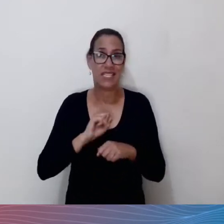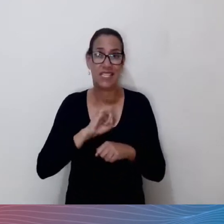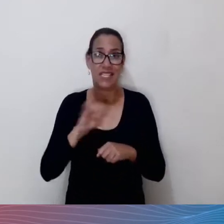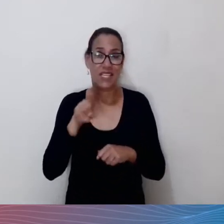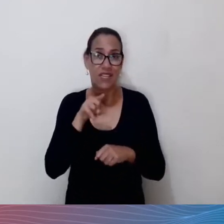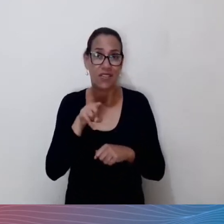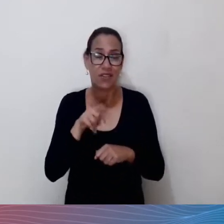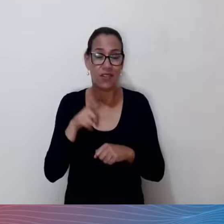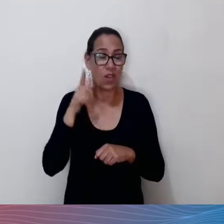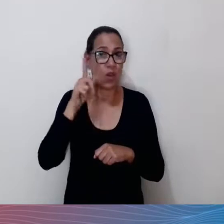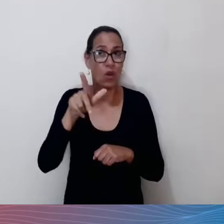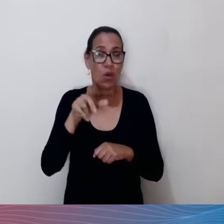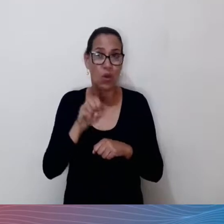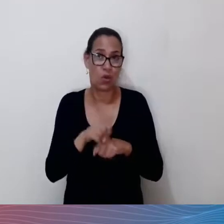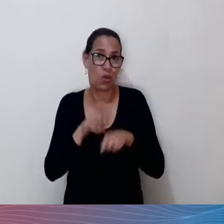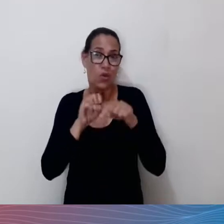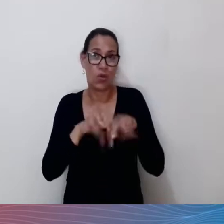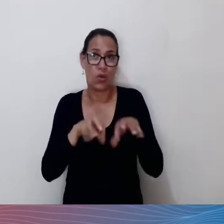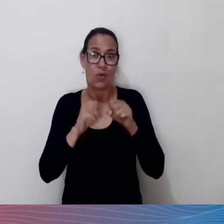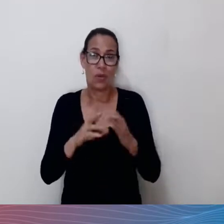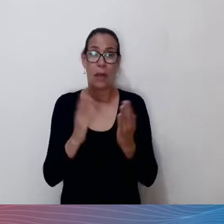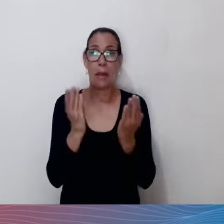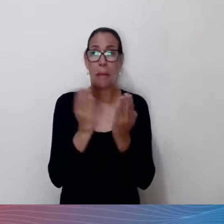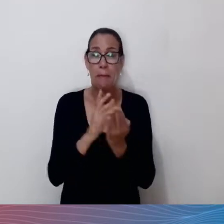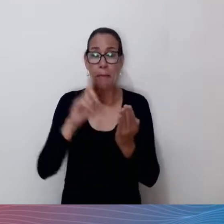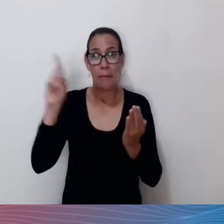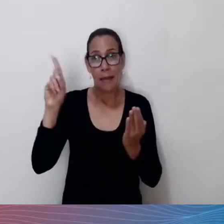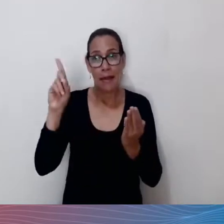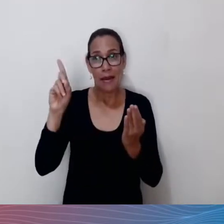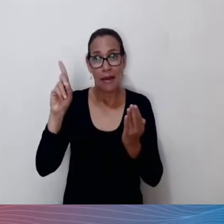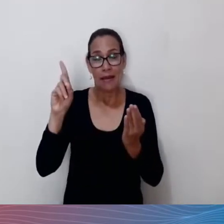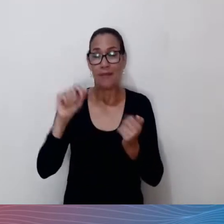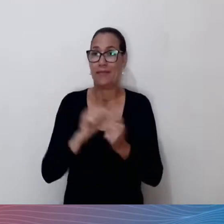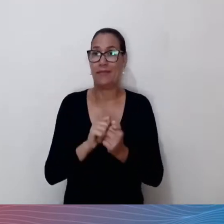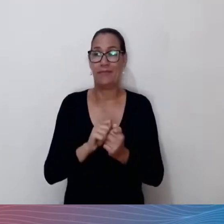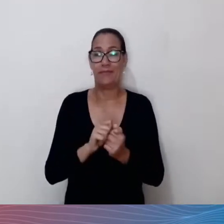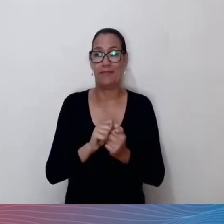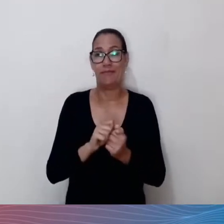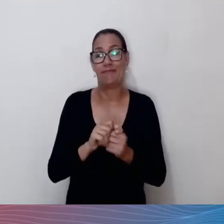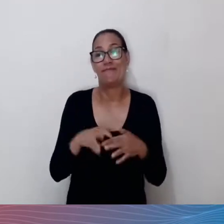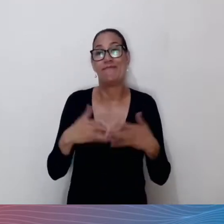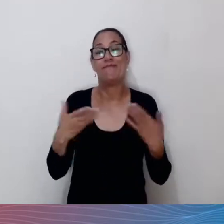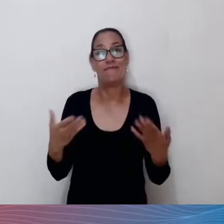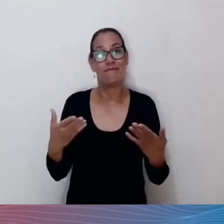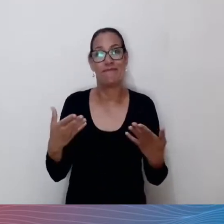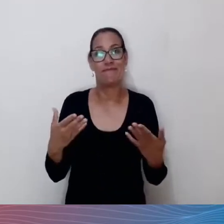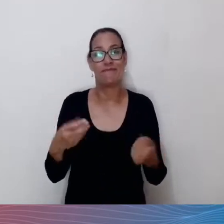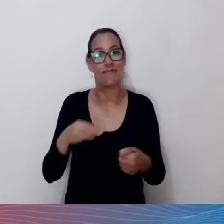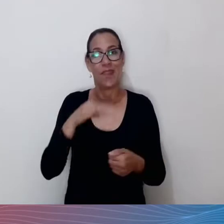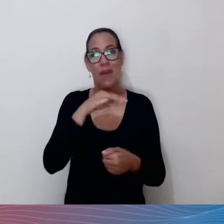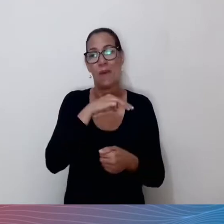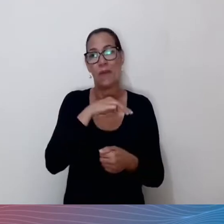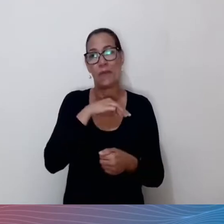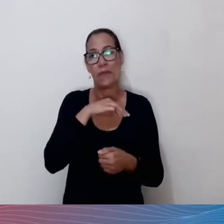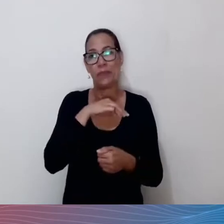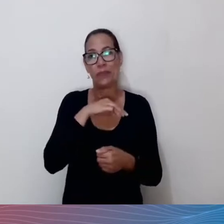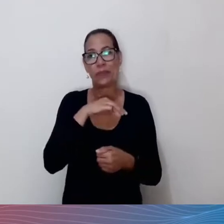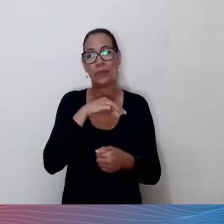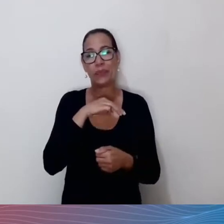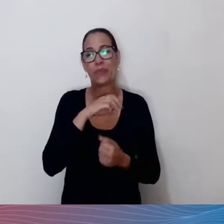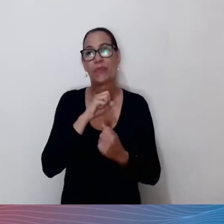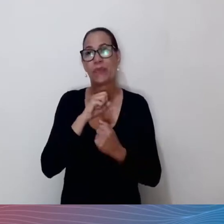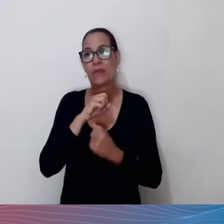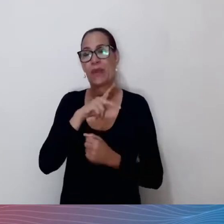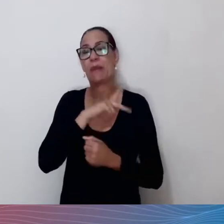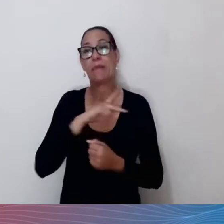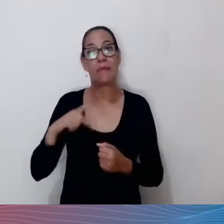certo? Então, pastor e mestre é a mesma categoria de pessoas. E só que tomem cuidado, irmãos,